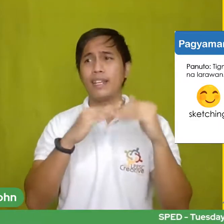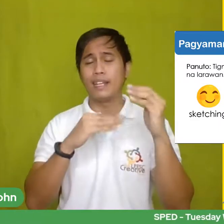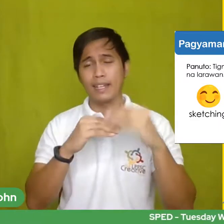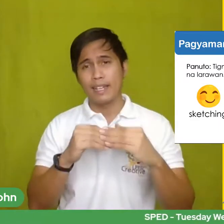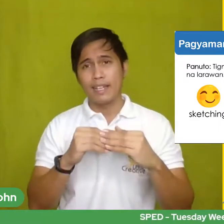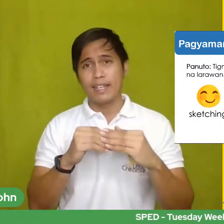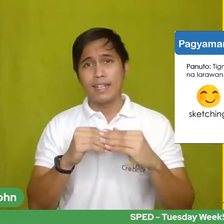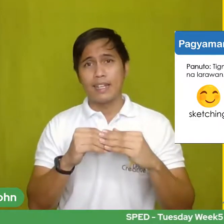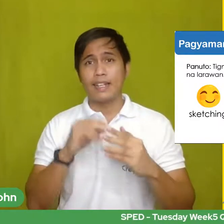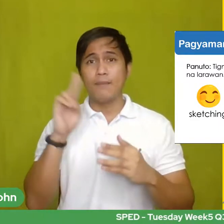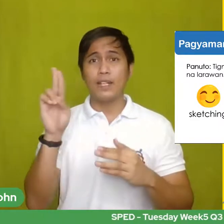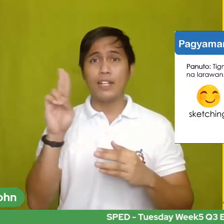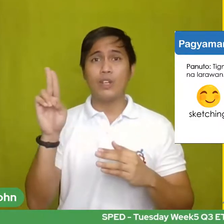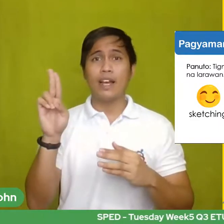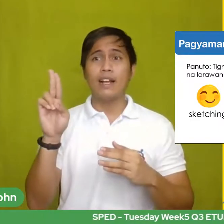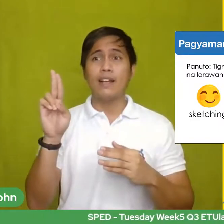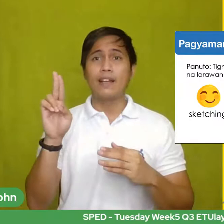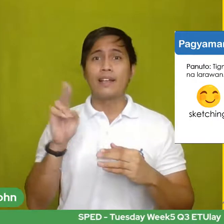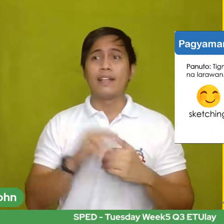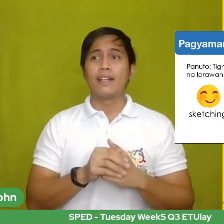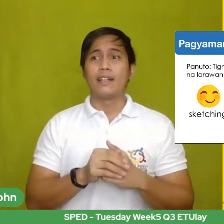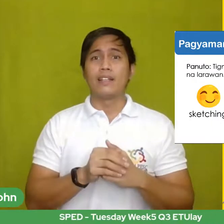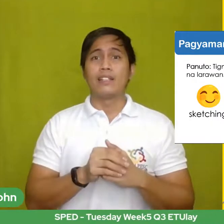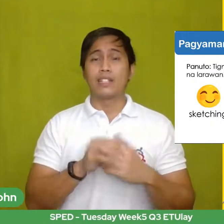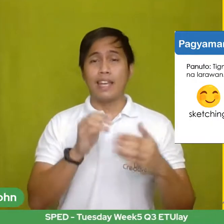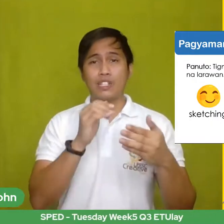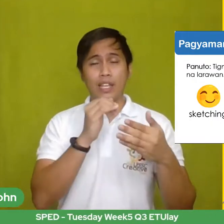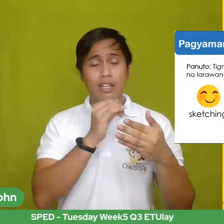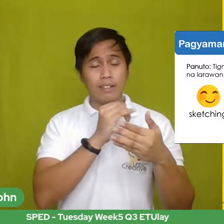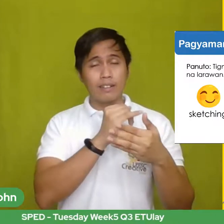mga building, ginamitan nyo ng sketching,